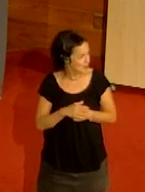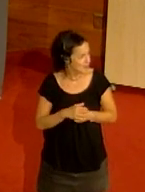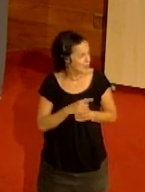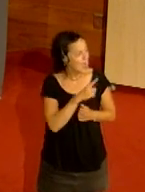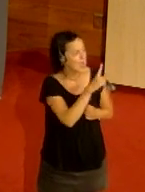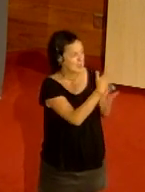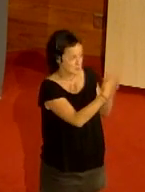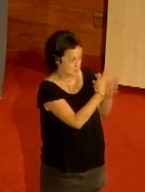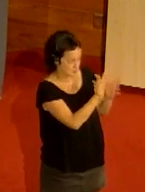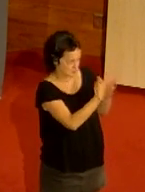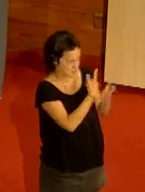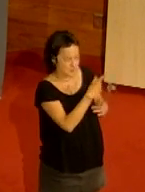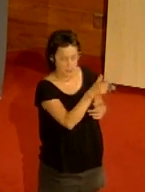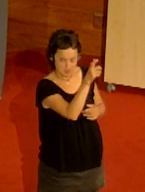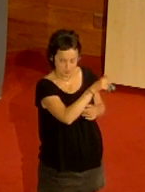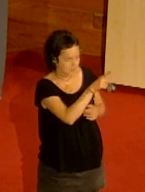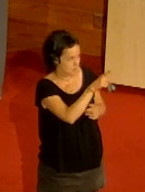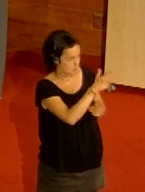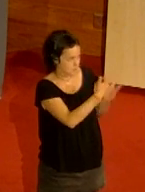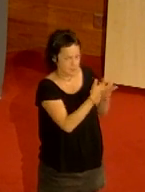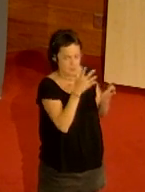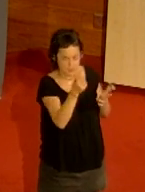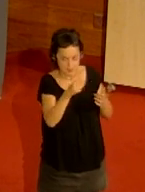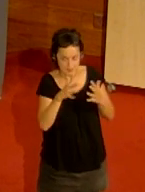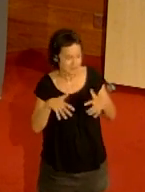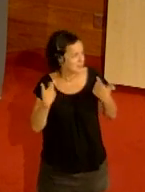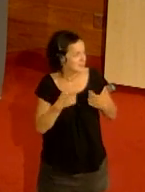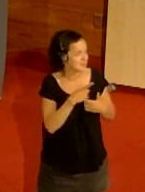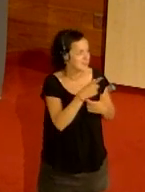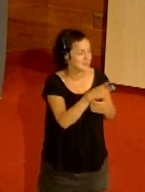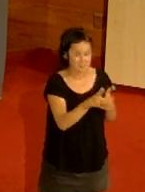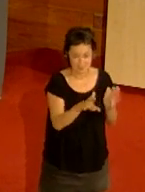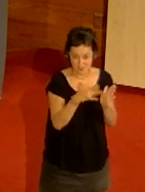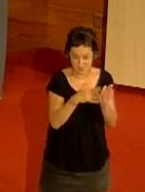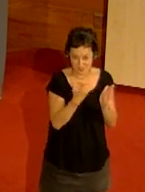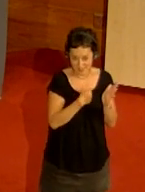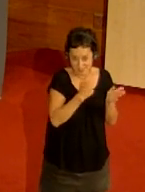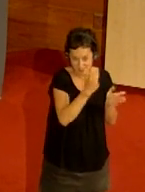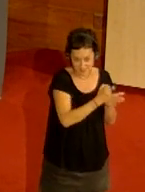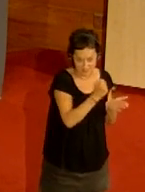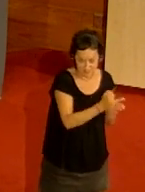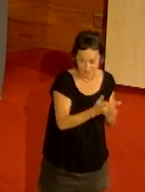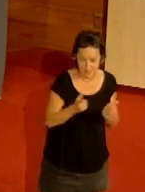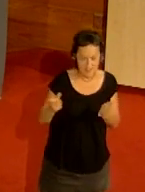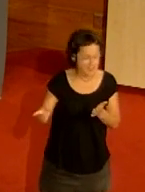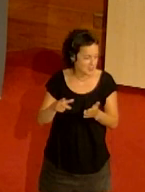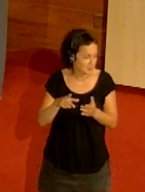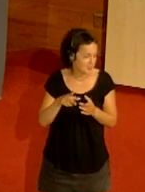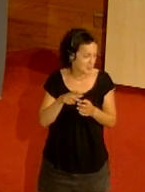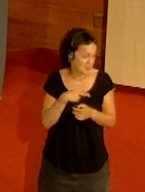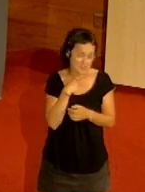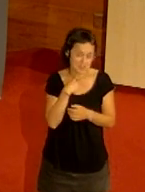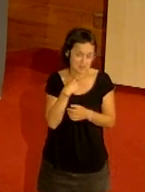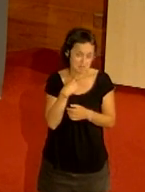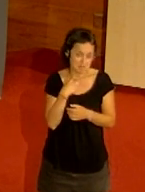qué? Coméntalo para que la gente se anime. Bueno, es que yo soy suscriptora y escucho bastante los podcasts de 5W y es algo que Agus